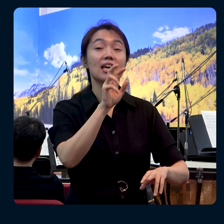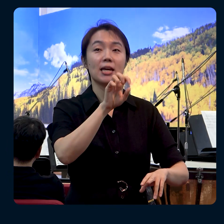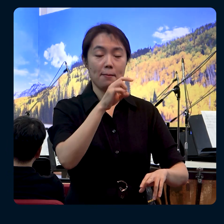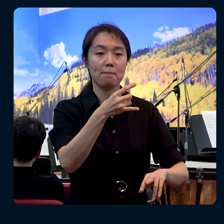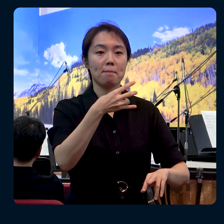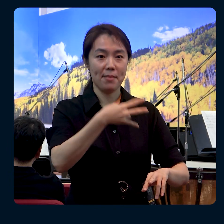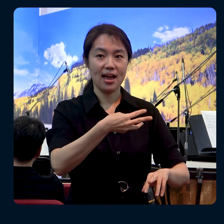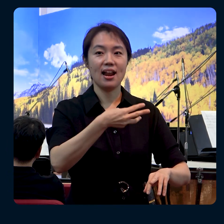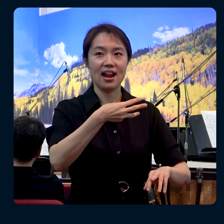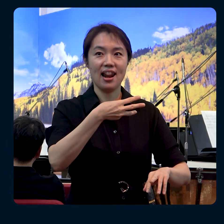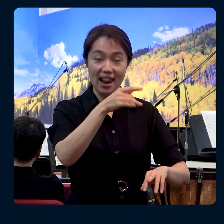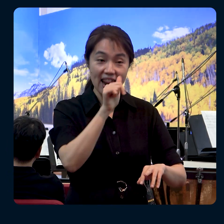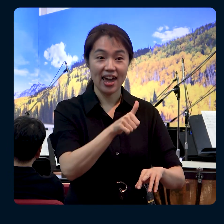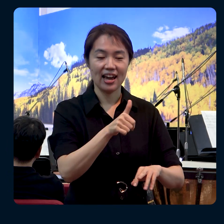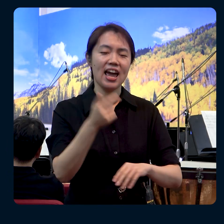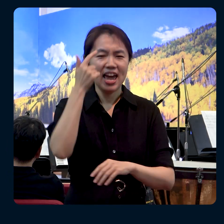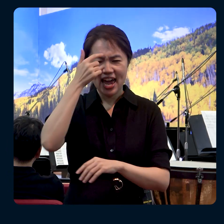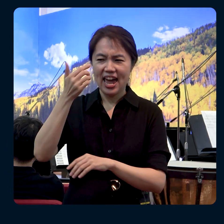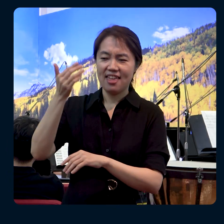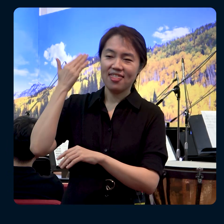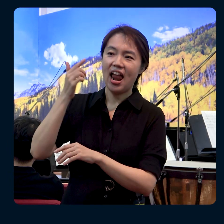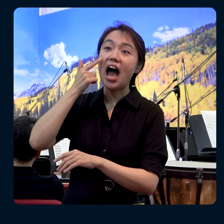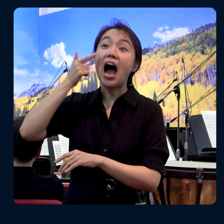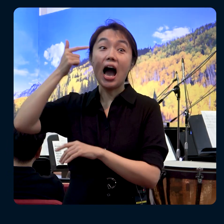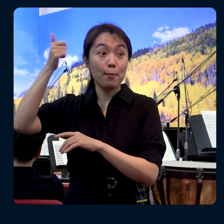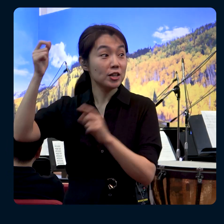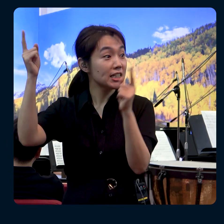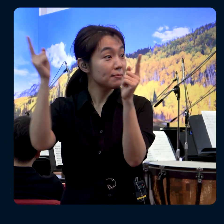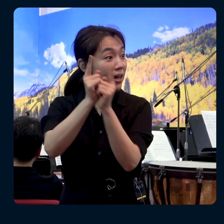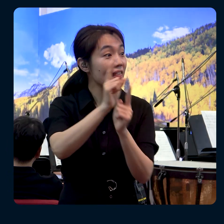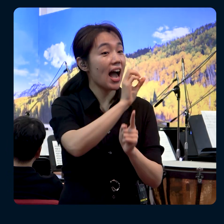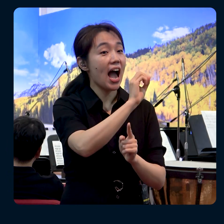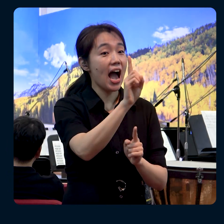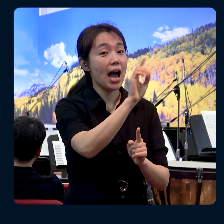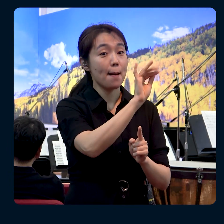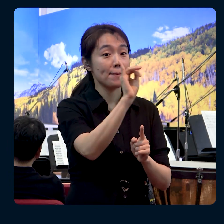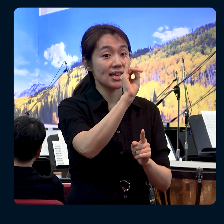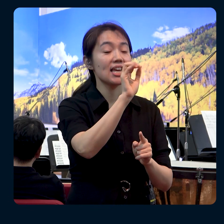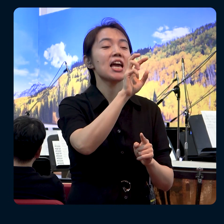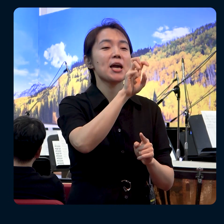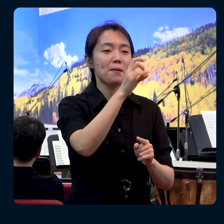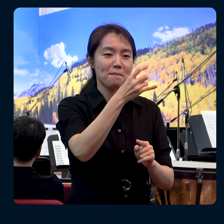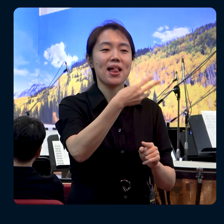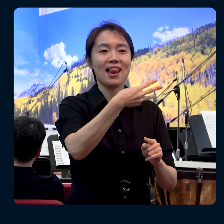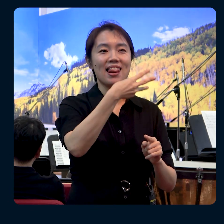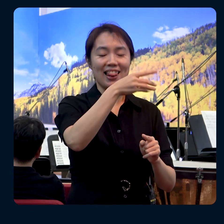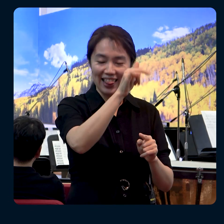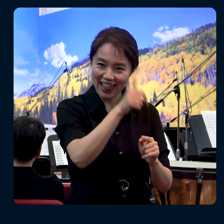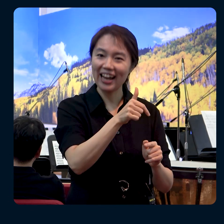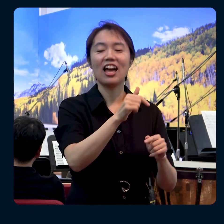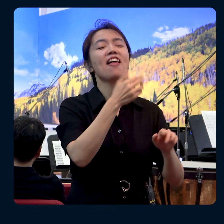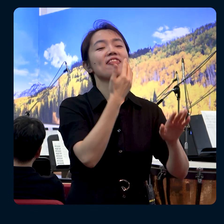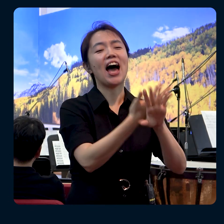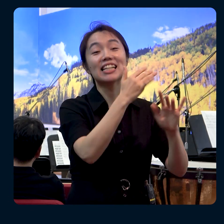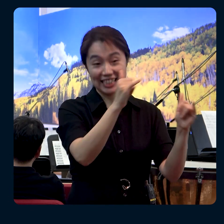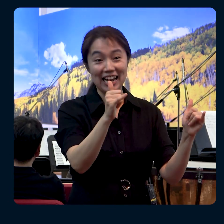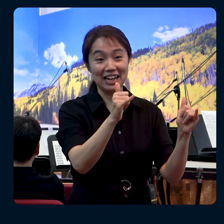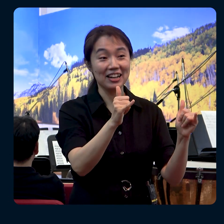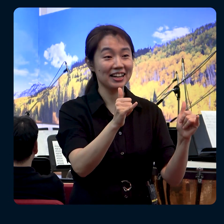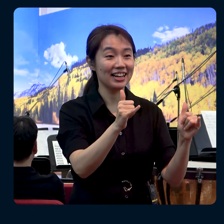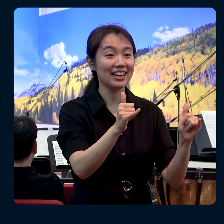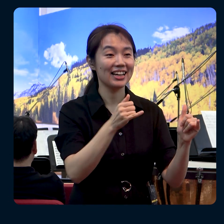왔던 아비멜렉은 지금 여기 온 아비멜렉의 아버지쯤 되겠죠. 이건 그 아들쯤 되겠고, 하여간 대를 이어서 괴롭히는 거예요.